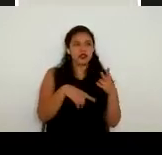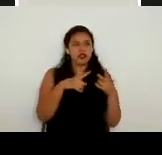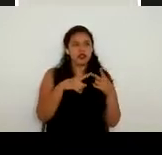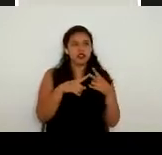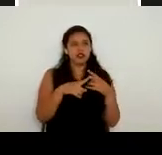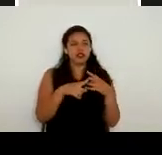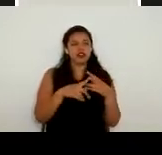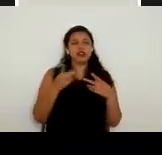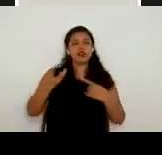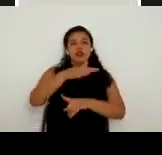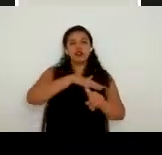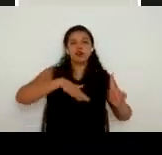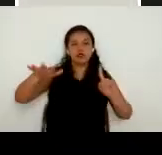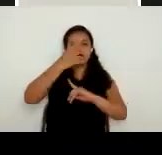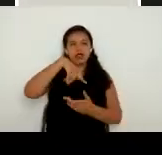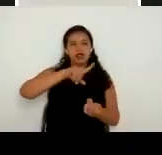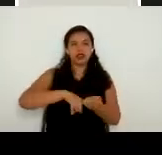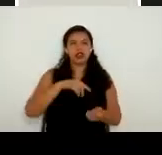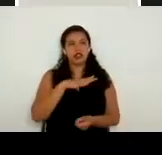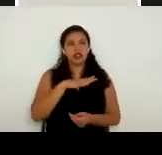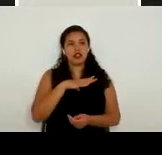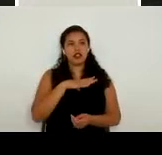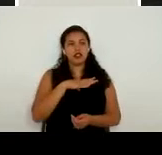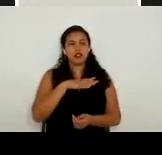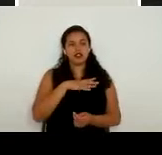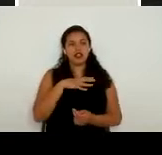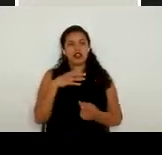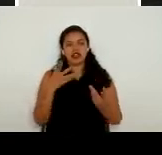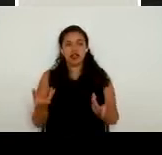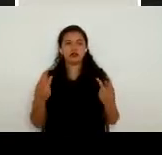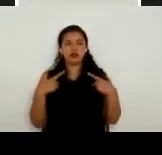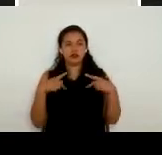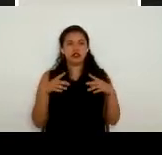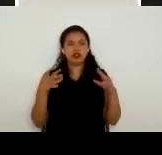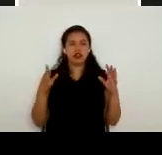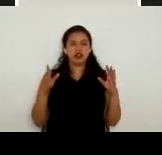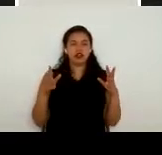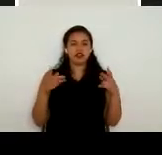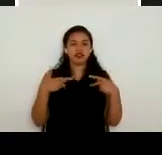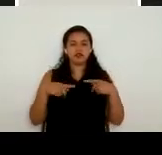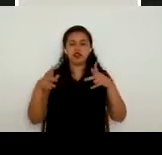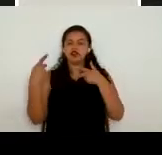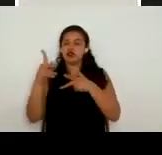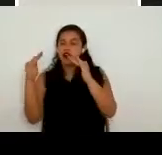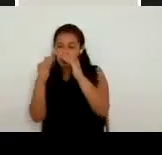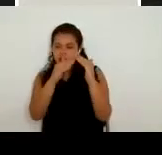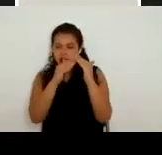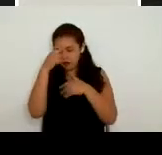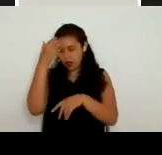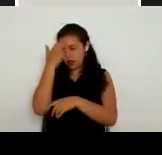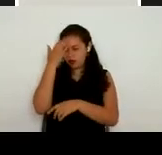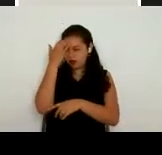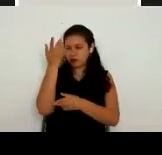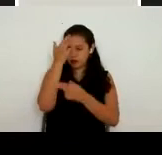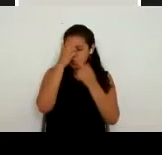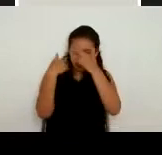espacio donde se ubican las viviendas de los de la población también él revisa